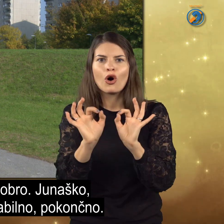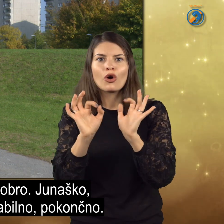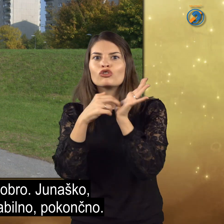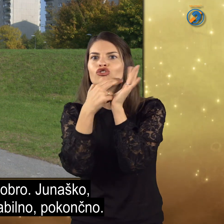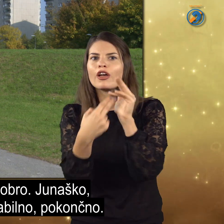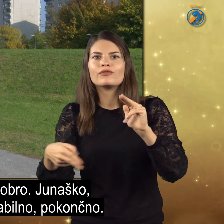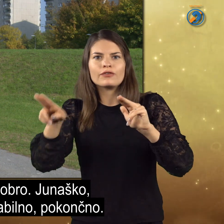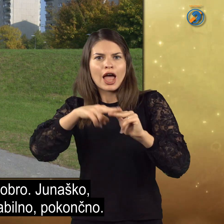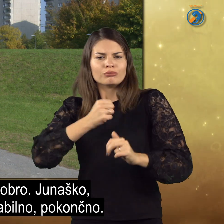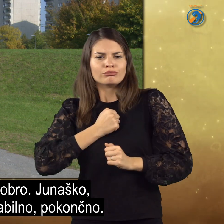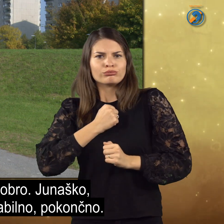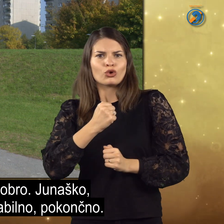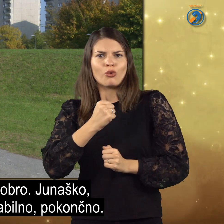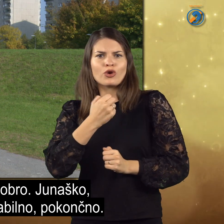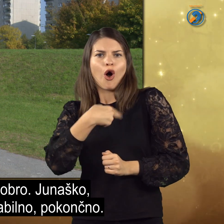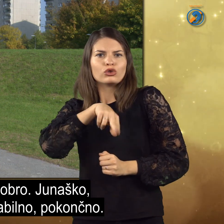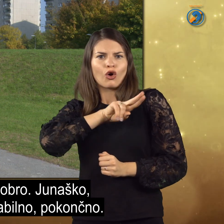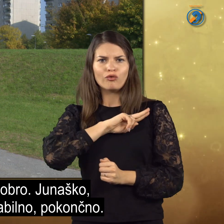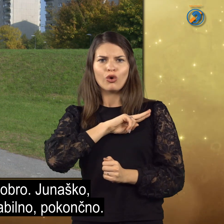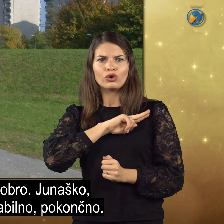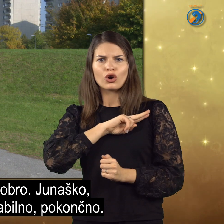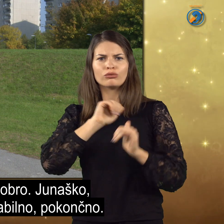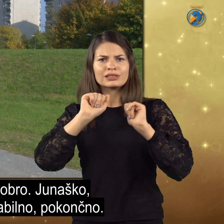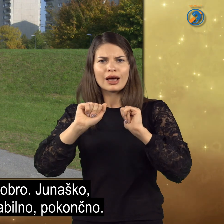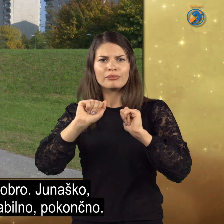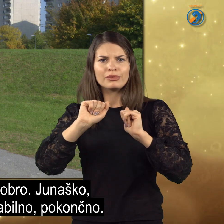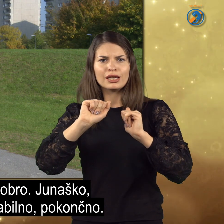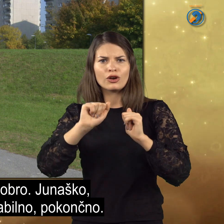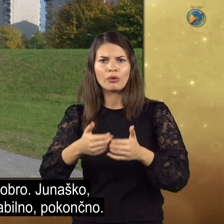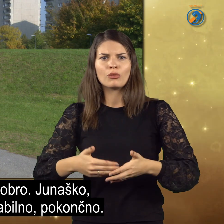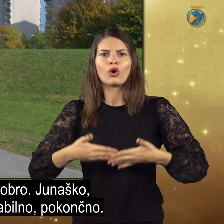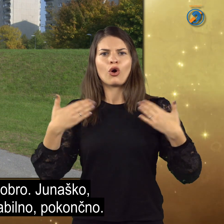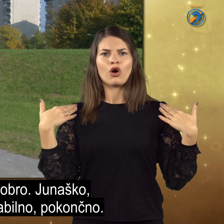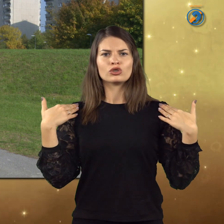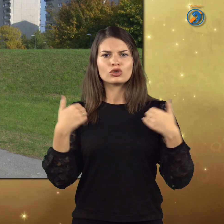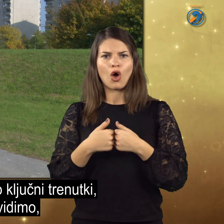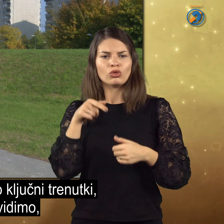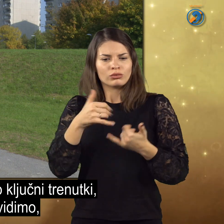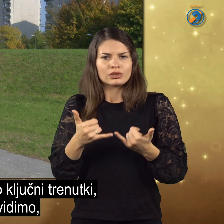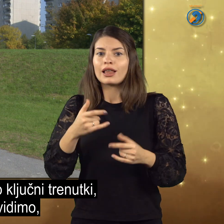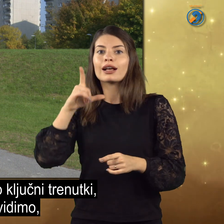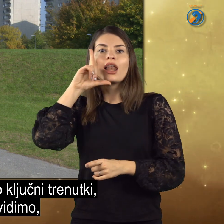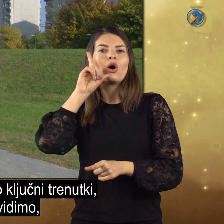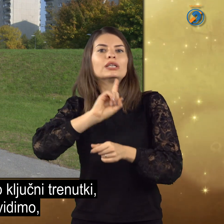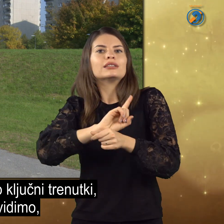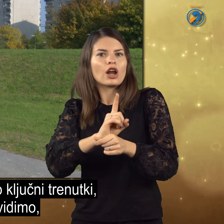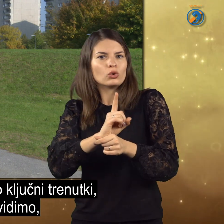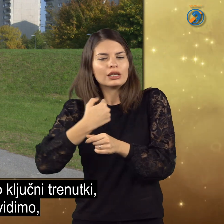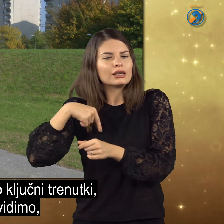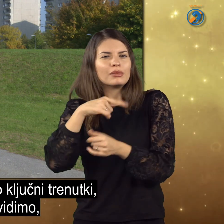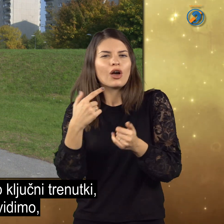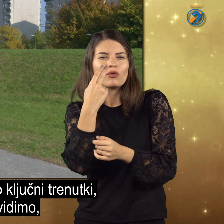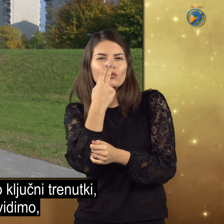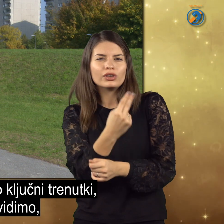še več kot dobro, junaško, odgovorno, stabilno, pokončno. Se mi zdijo to ključni trenutki,